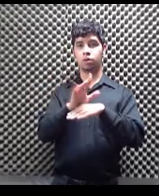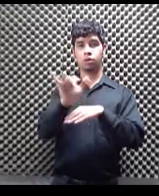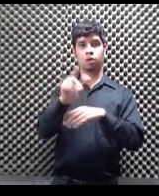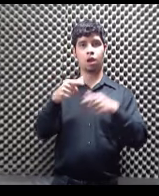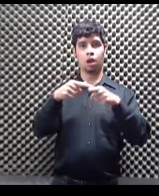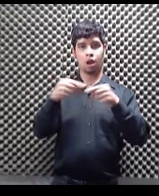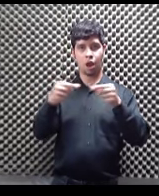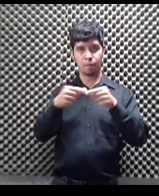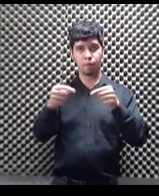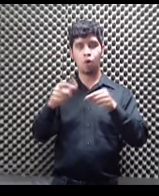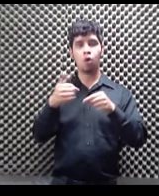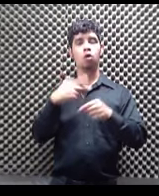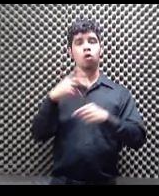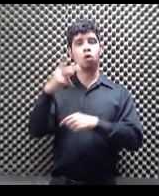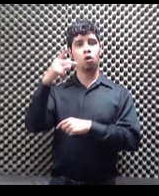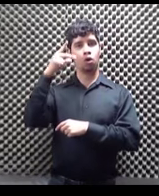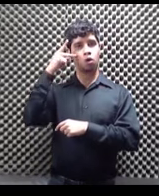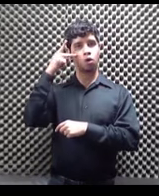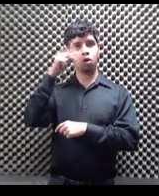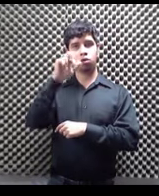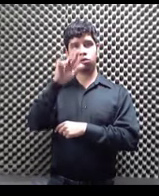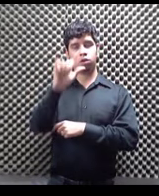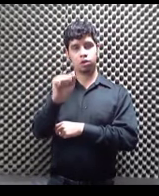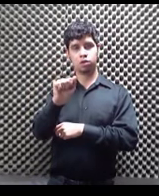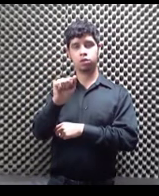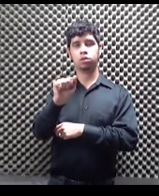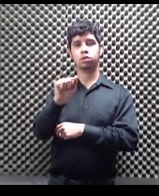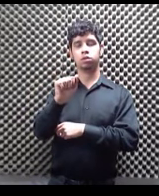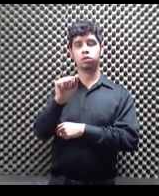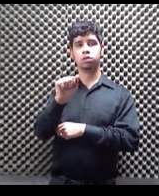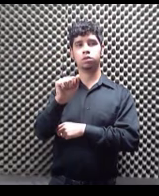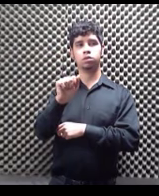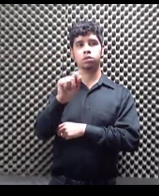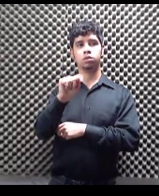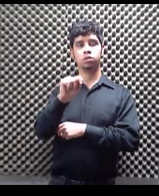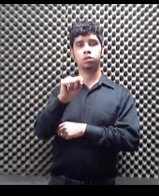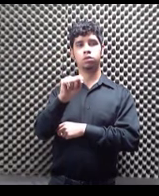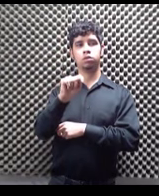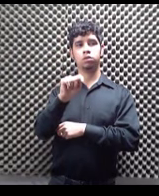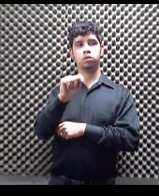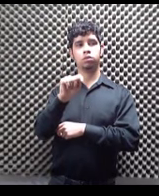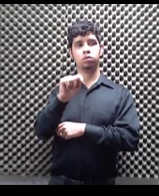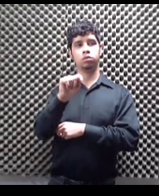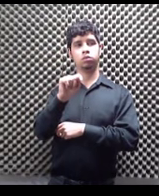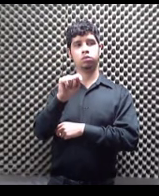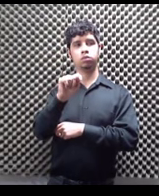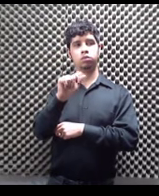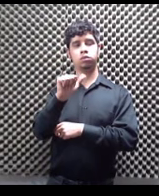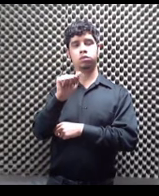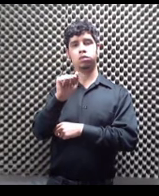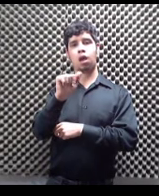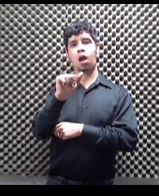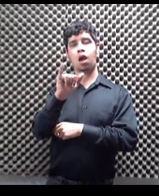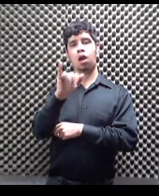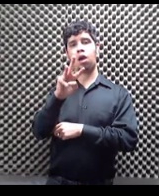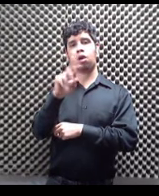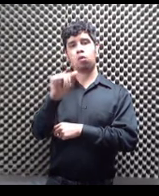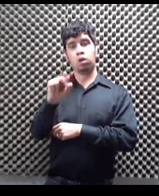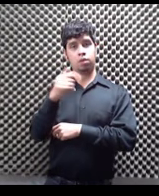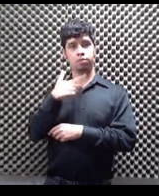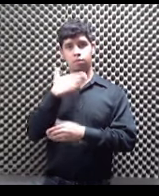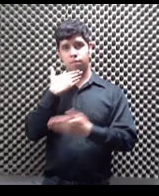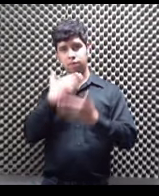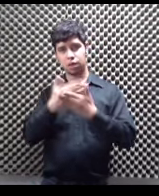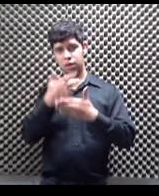Japón, Corea del Sur. Ay, que me encantan. Taiwán. De Corea me encantan. Y Taiwán debe ser algo interesantísimo. Sí. Porque siempre. Taiwán es una cultura